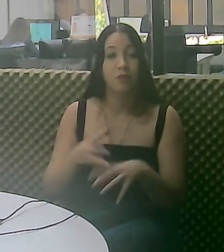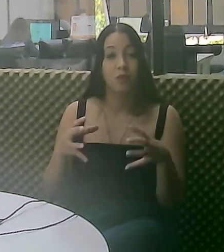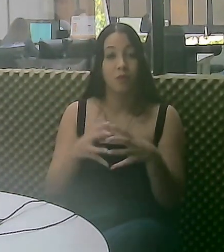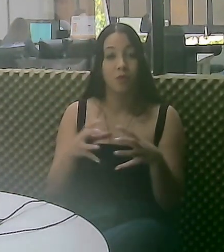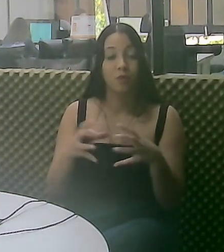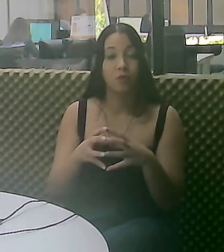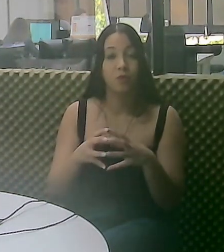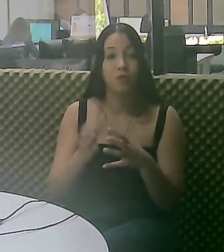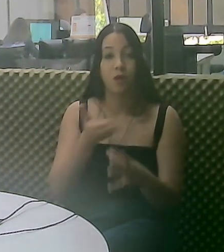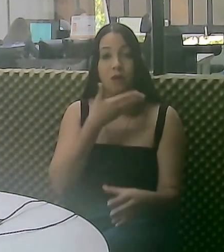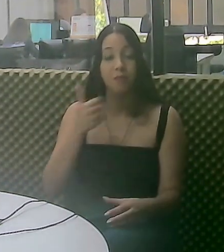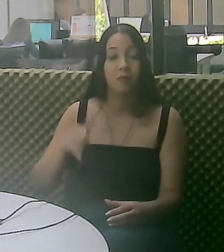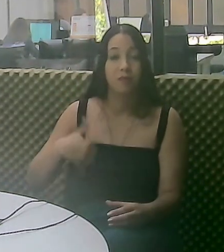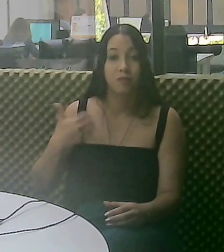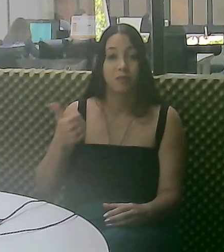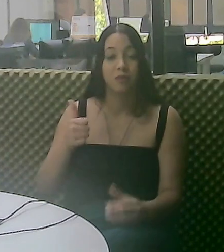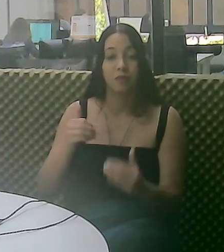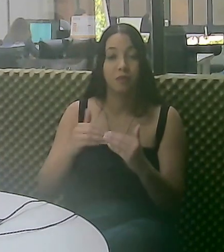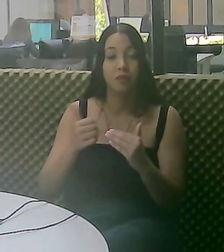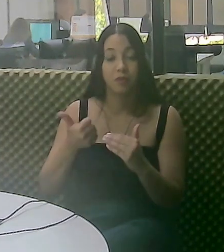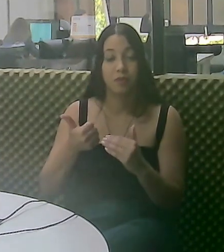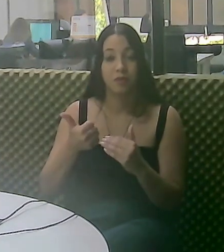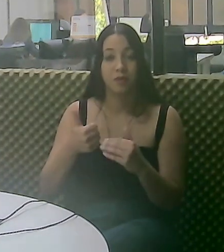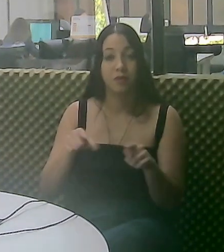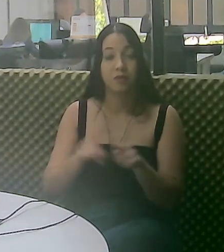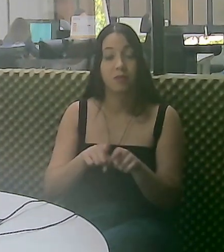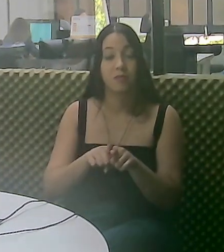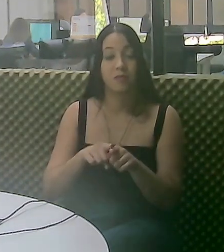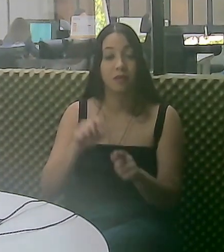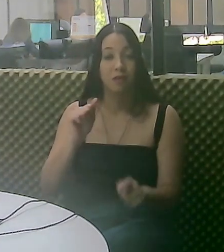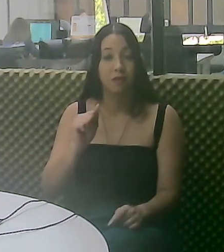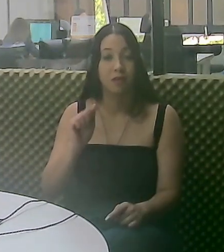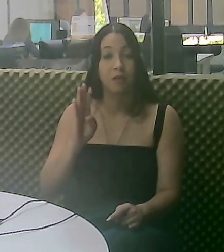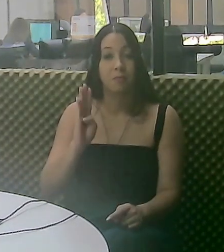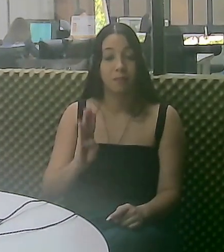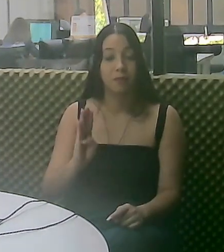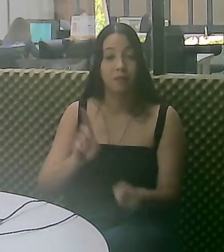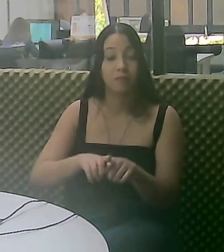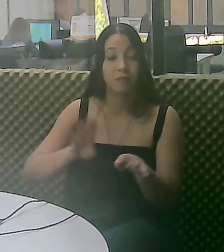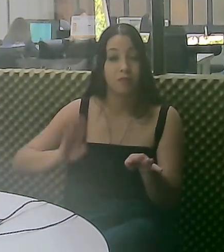equipes do gabarito Sub-11, Série A, Futel Sub-11, Série B e